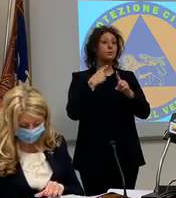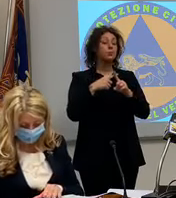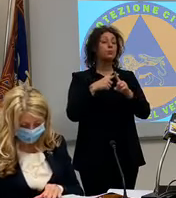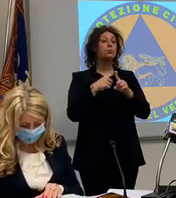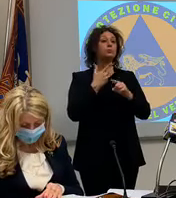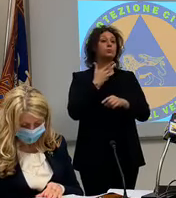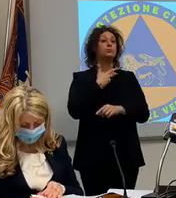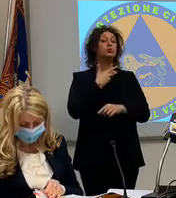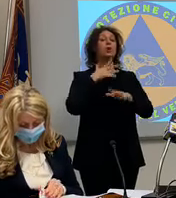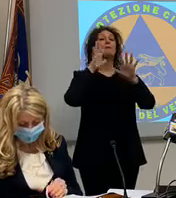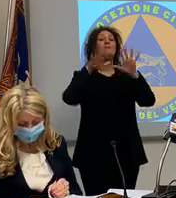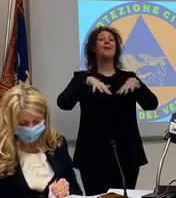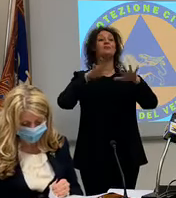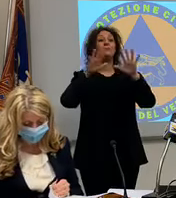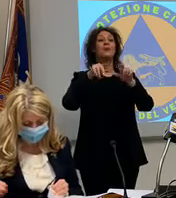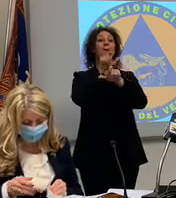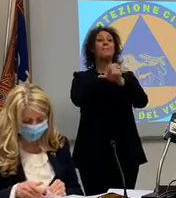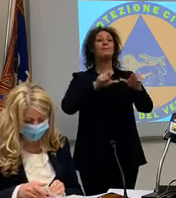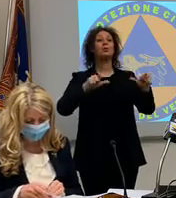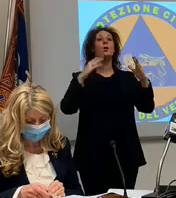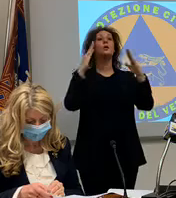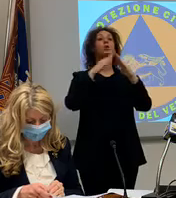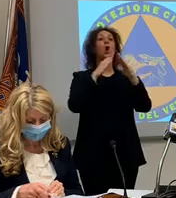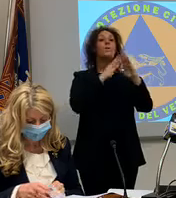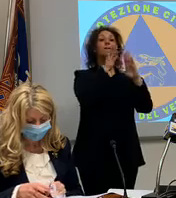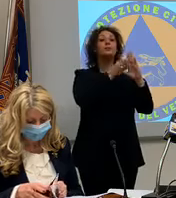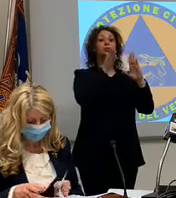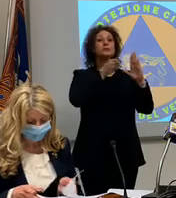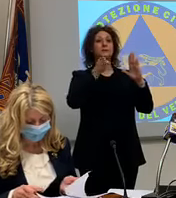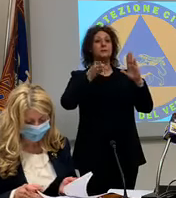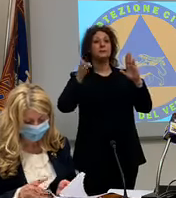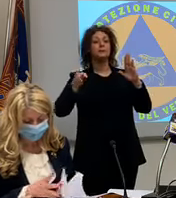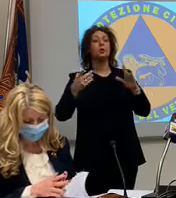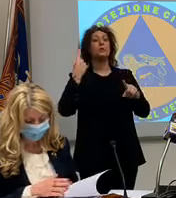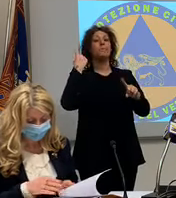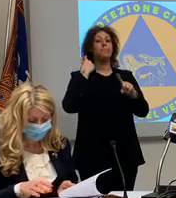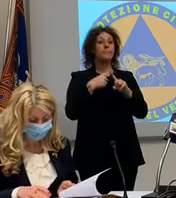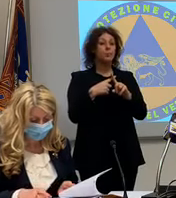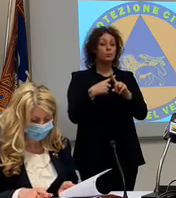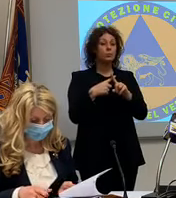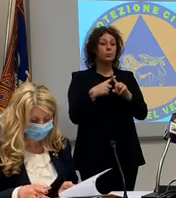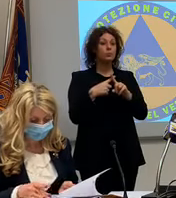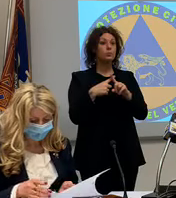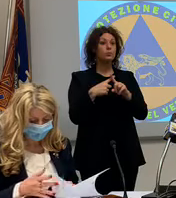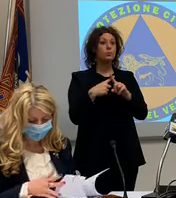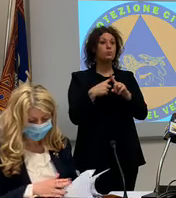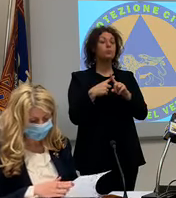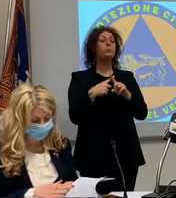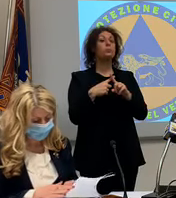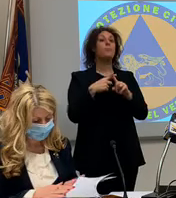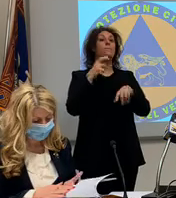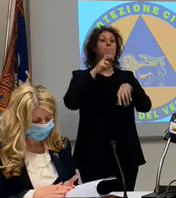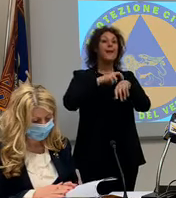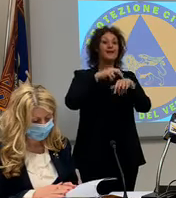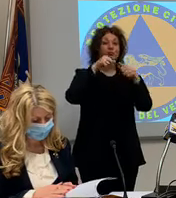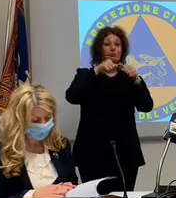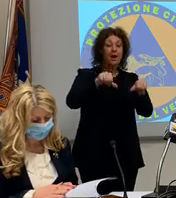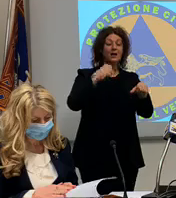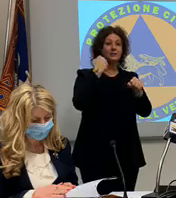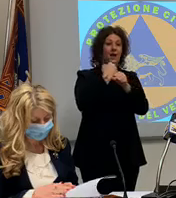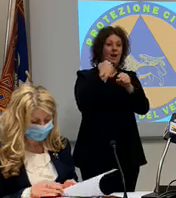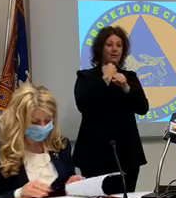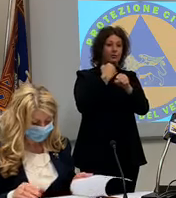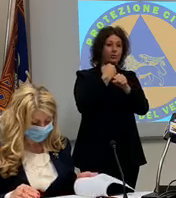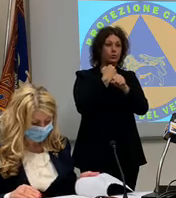10.000 seguiti dalle usca domiciliare più tutti i pazienti di medici di base cioè Pensate solo che in questo